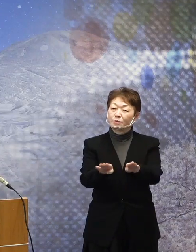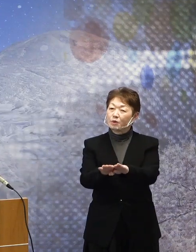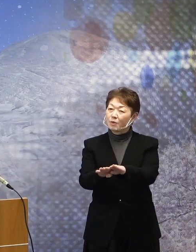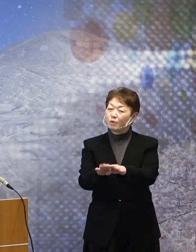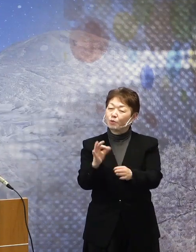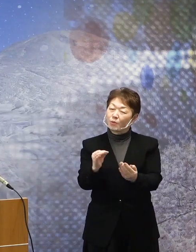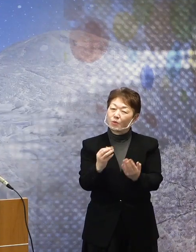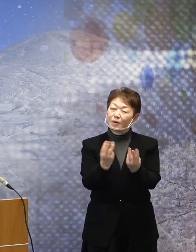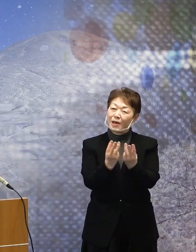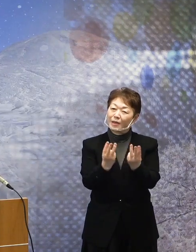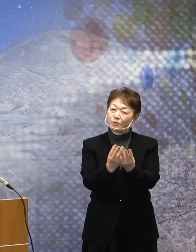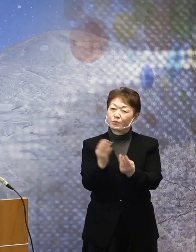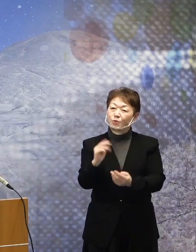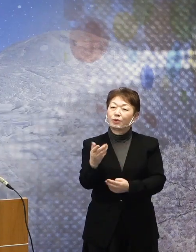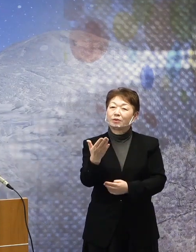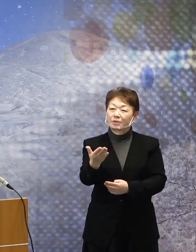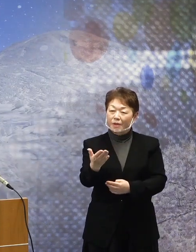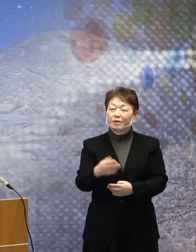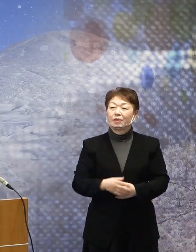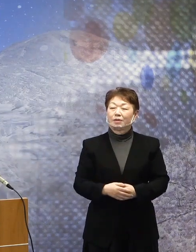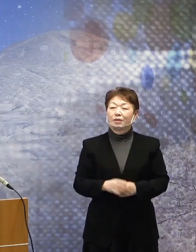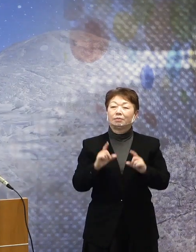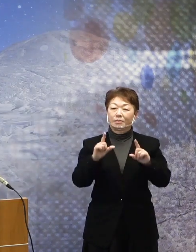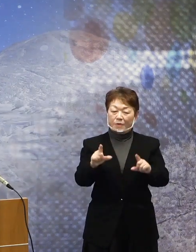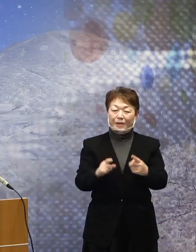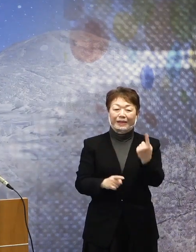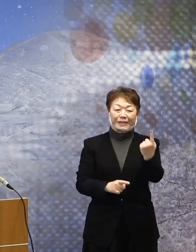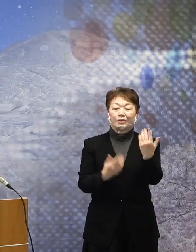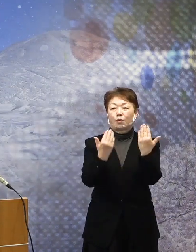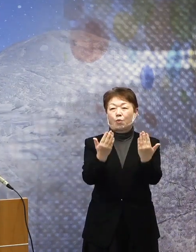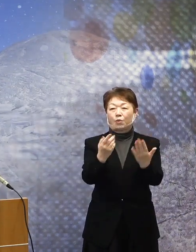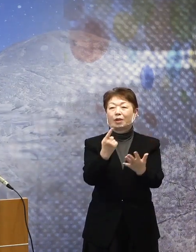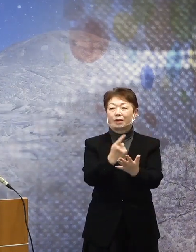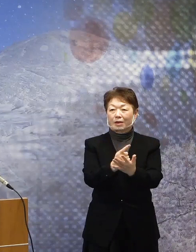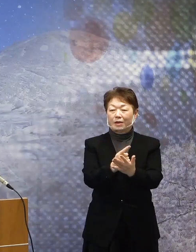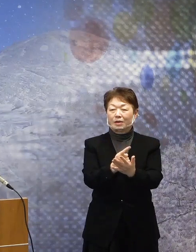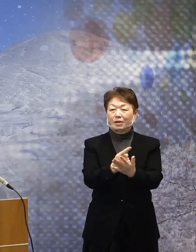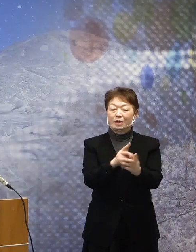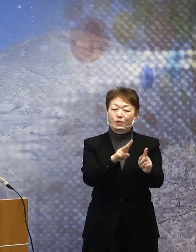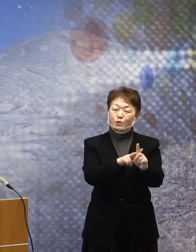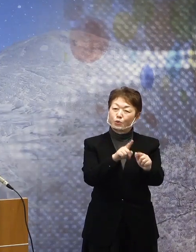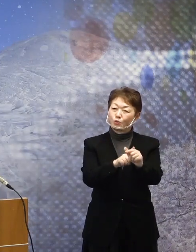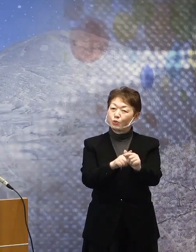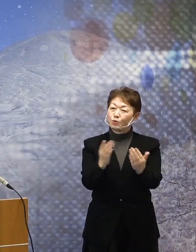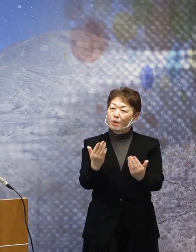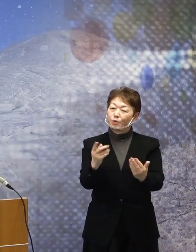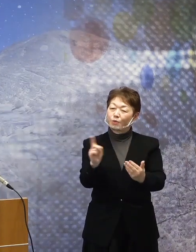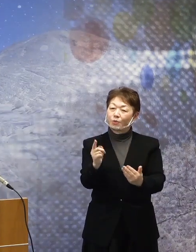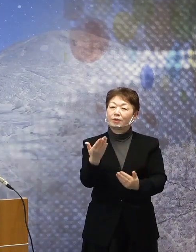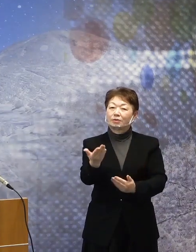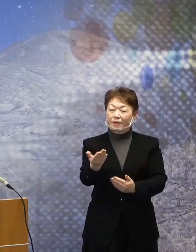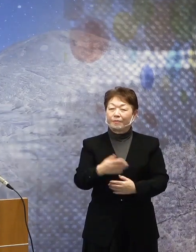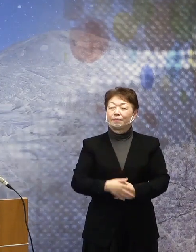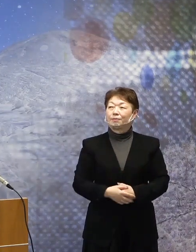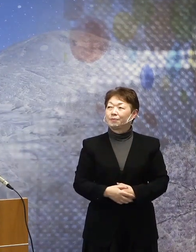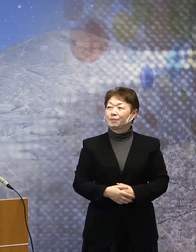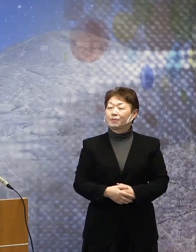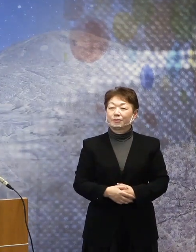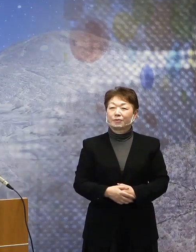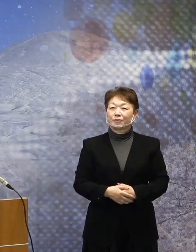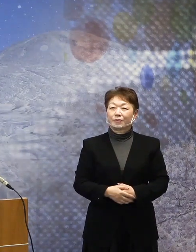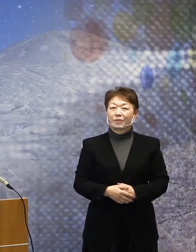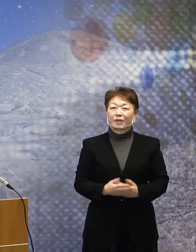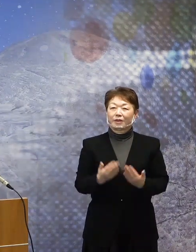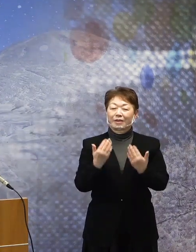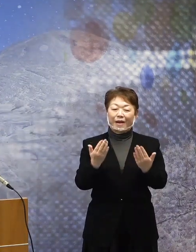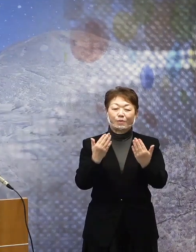う、 現時点では1校です、 小中学校から、 一応学校